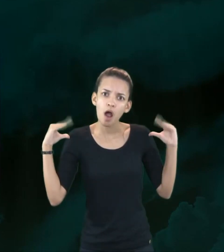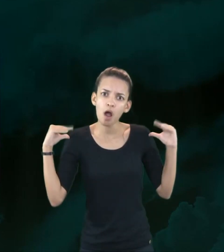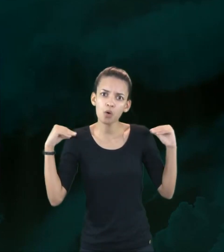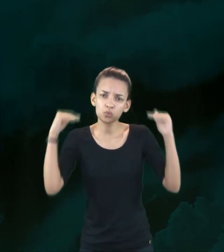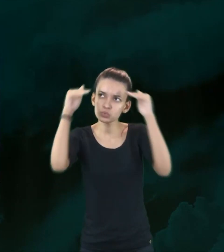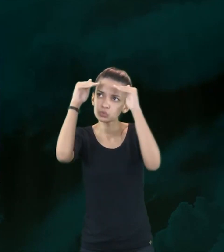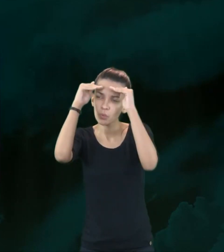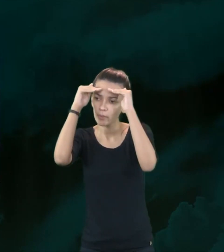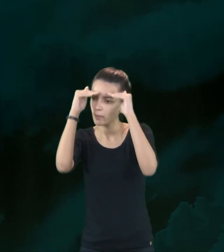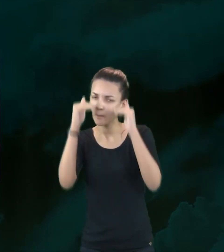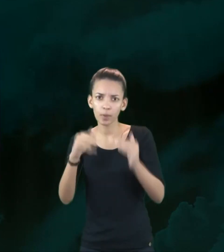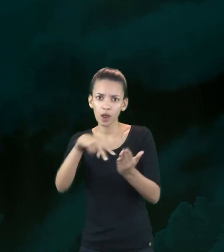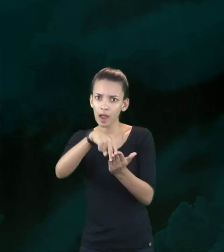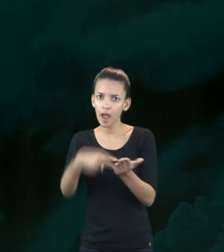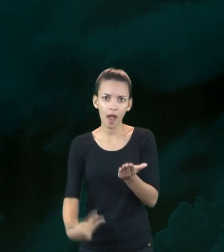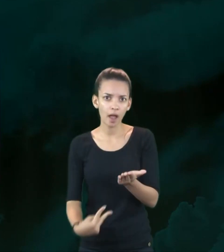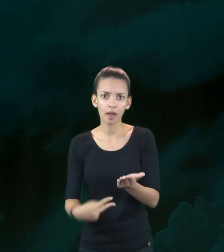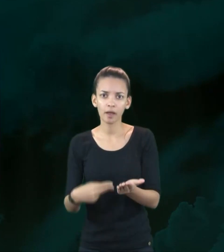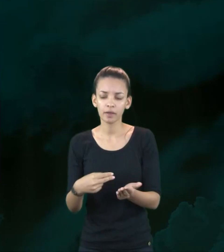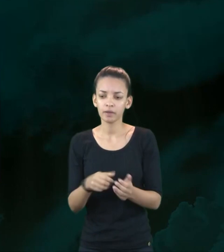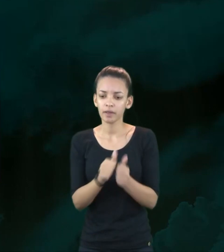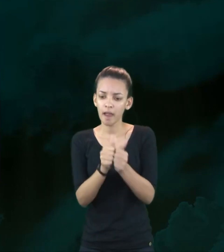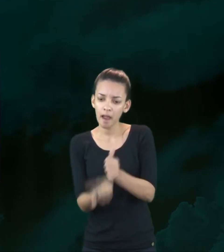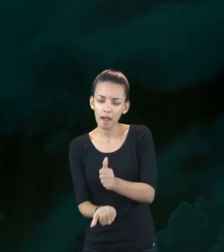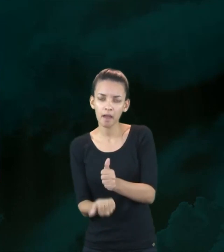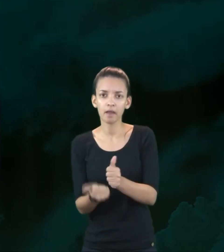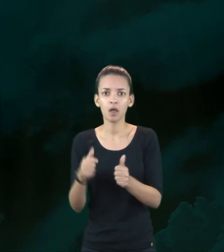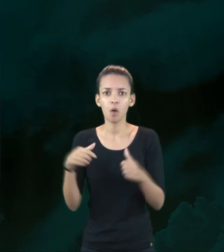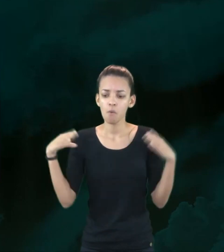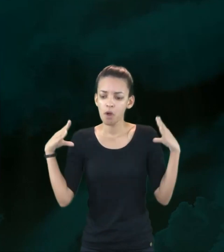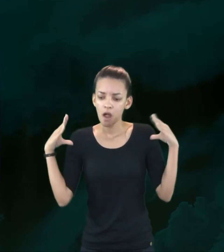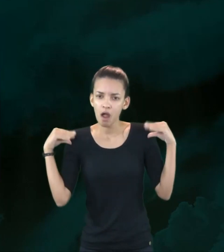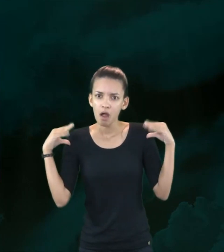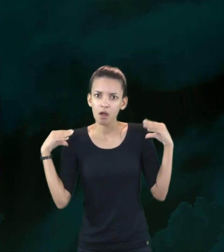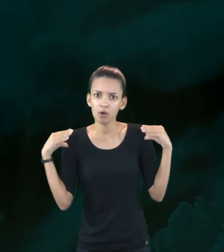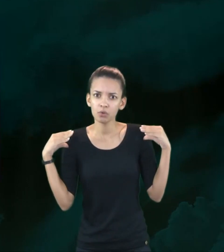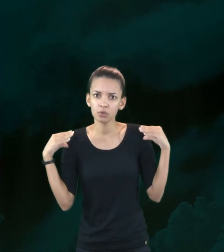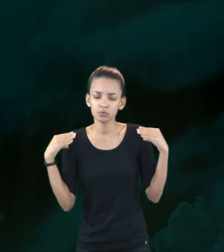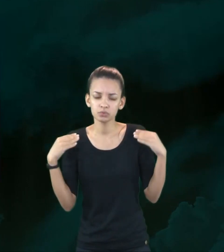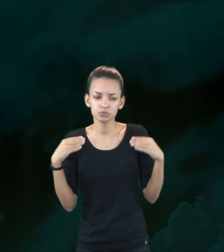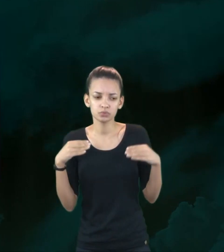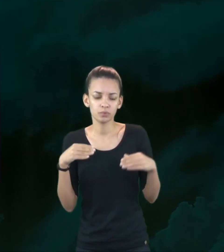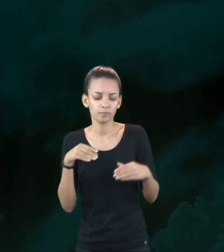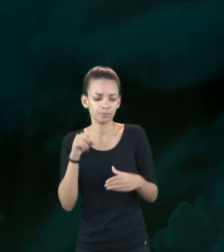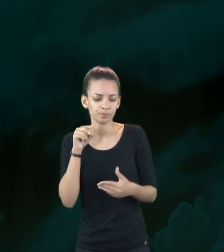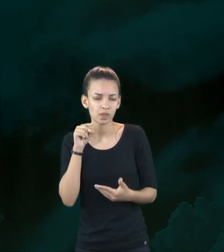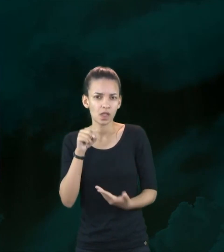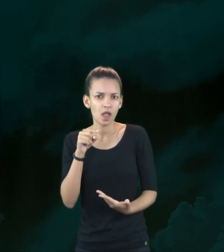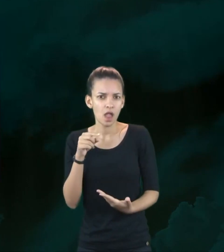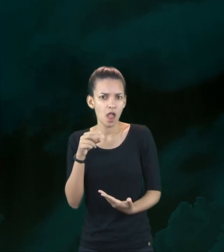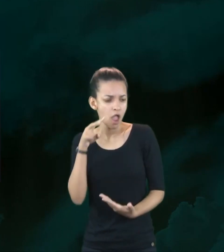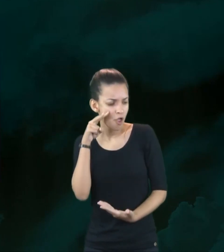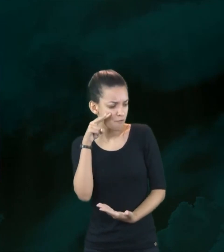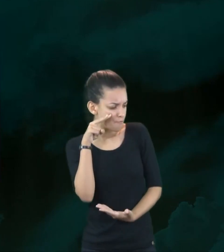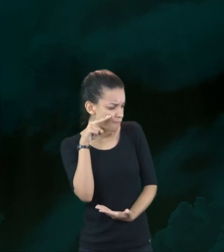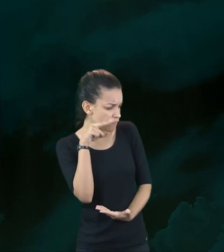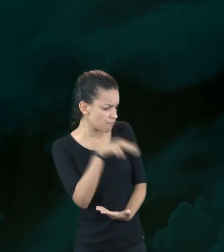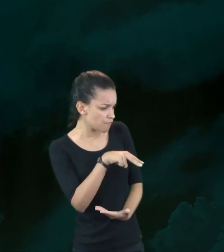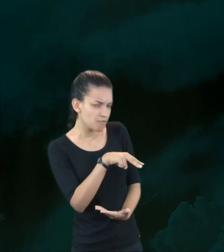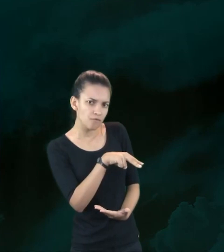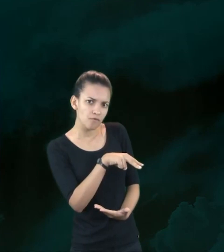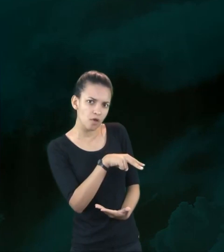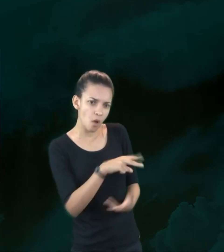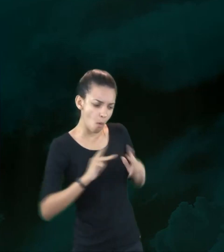finito, determinado grupo de anjos, eles se acharam as mulheres muito formosas,